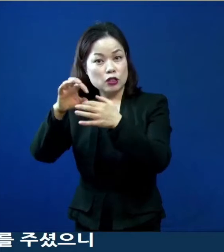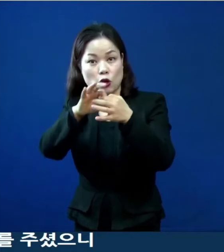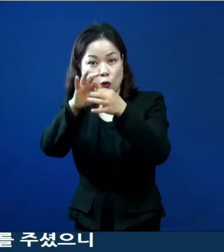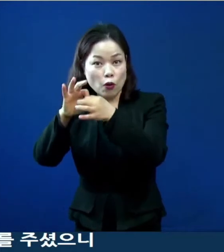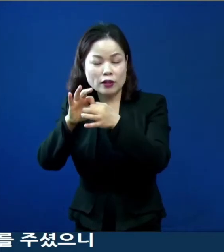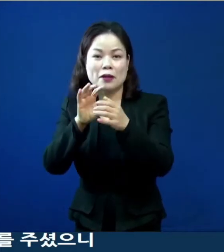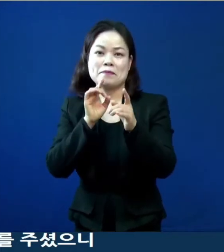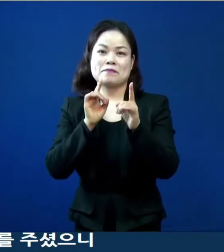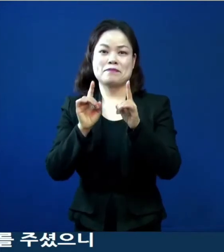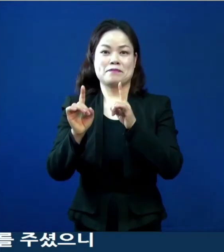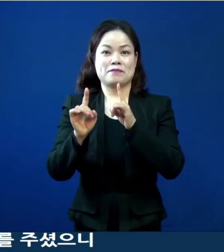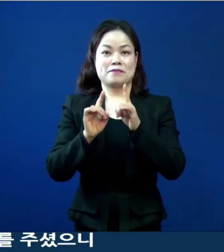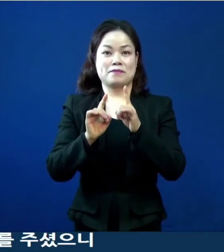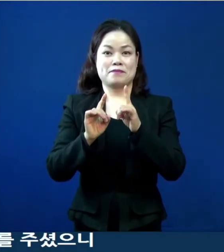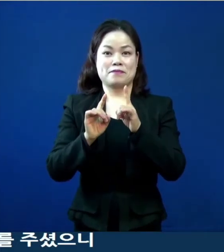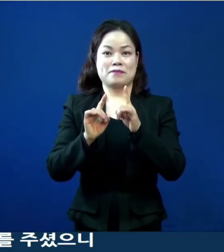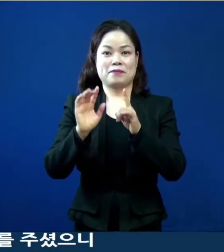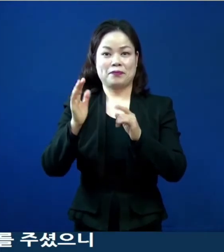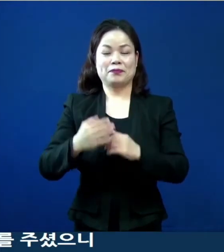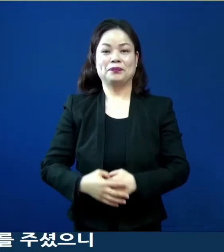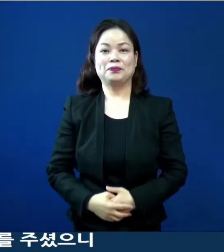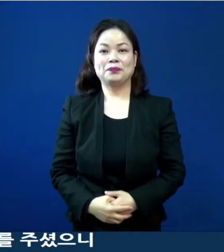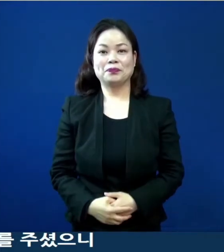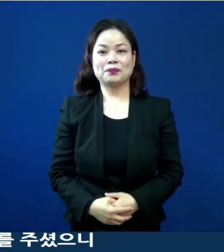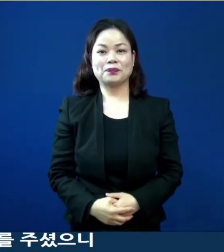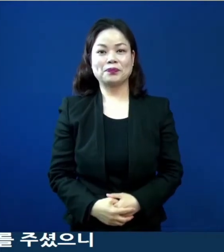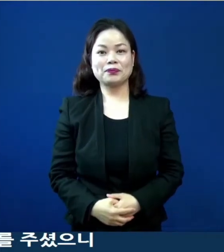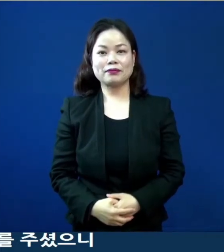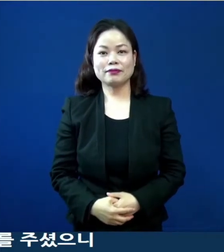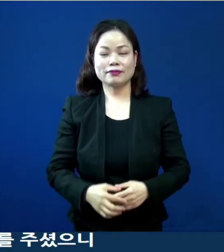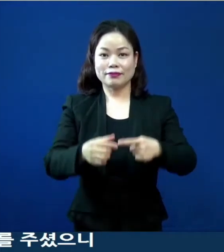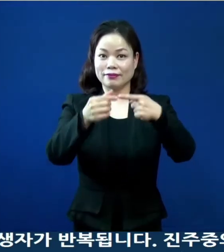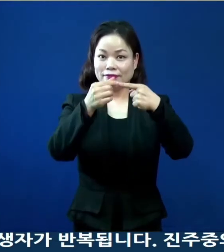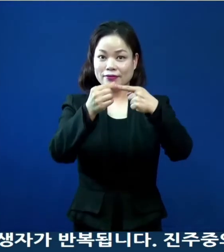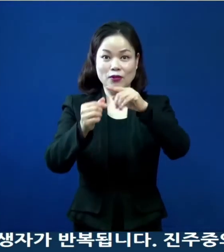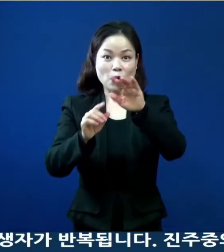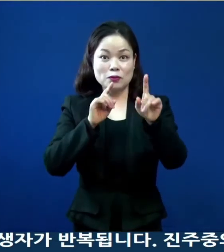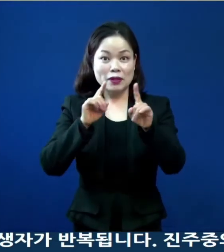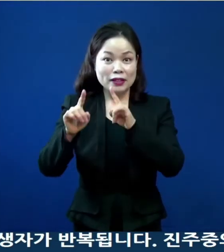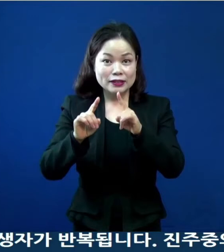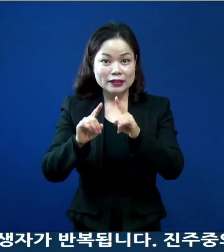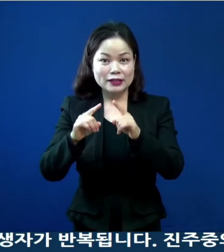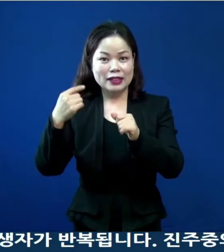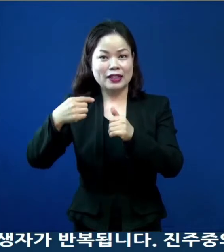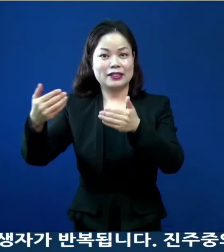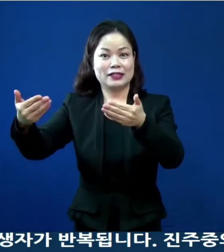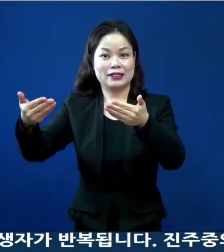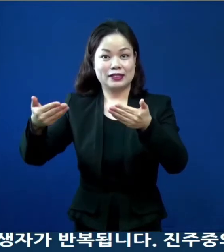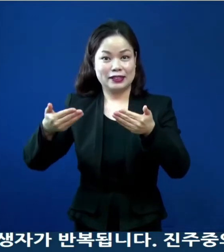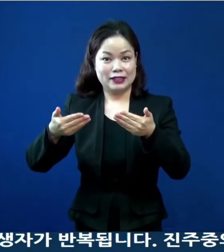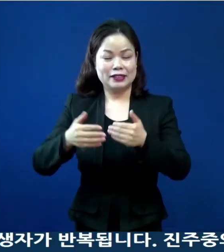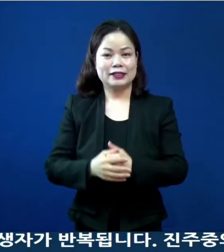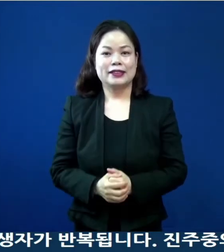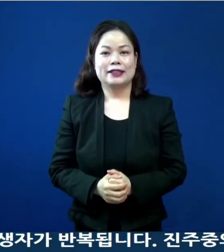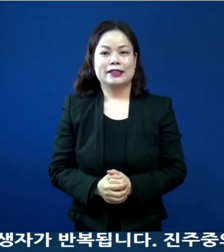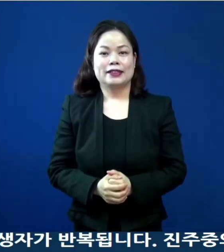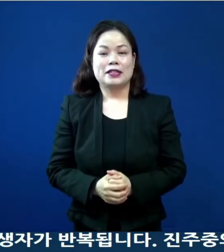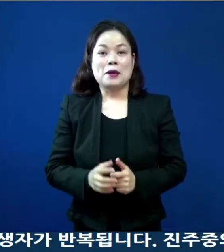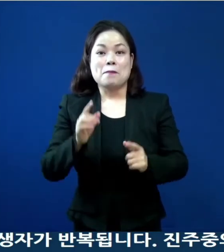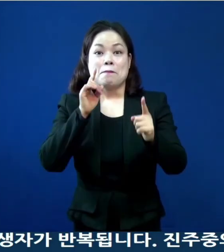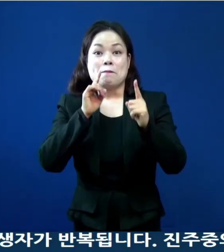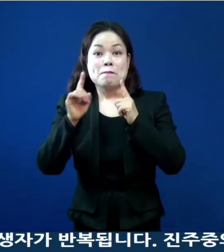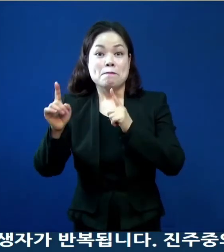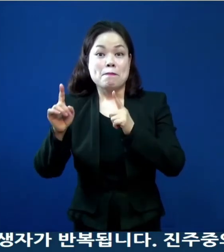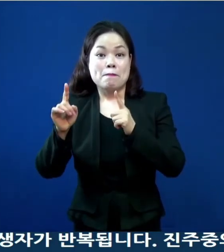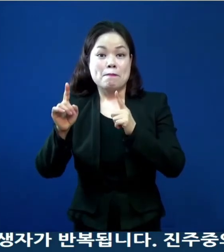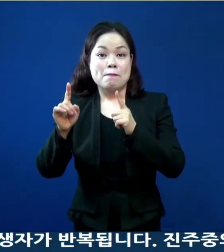있는 말씀이기도 합니다. 자, 이제 첫 번째 오늘 말씀 가르침으로 들어가 봅니다.